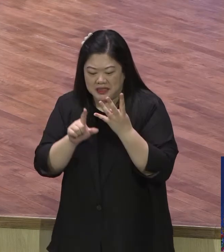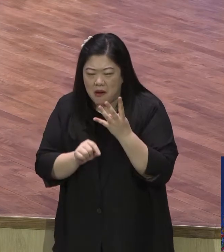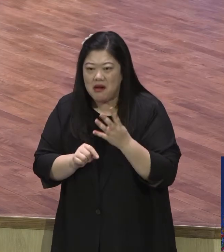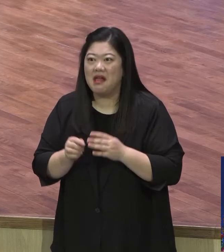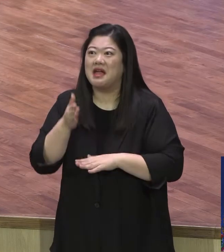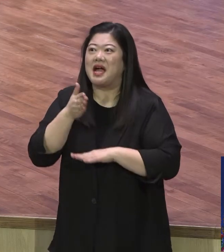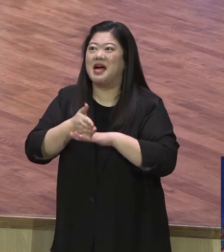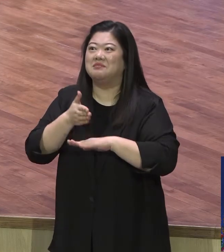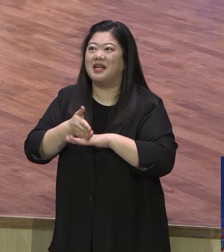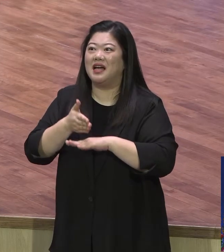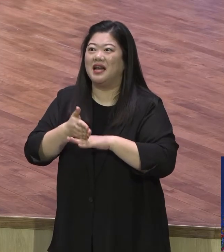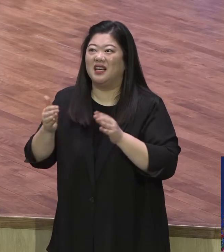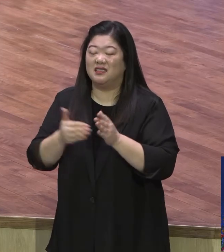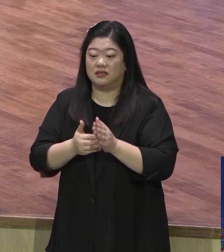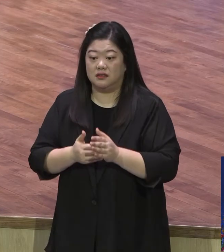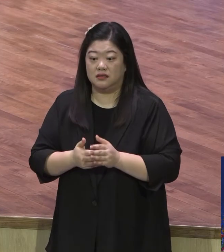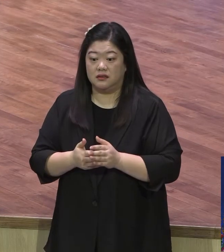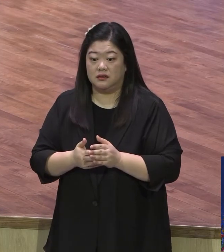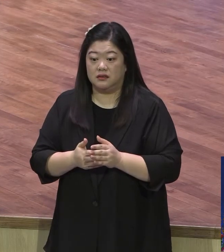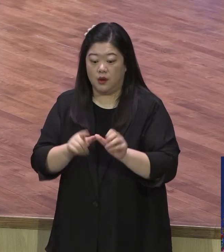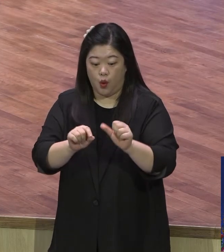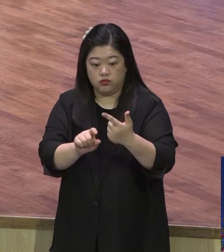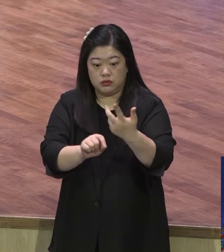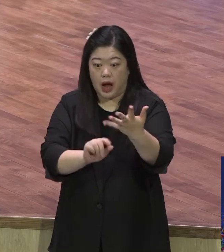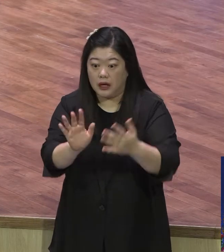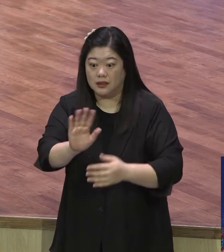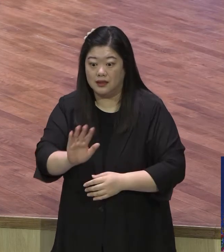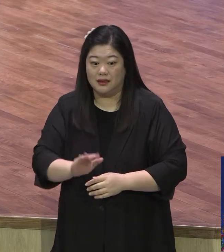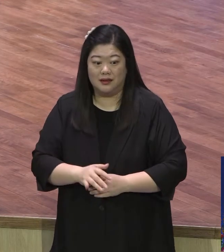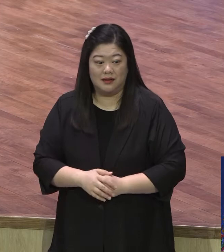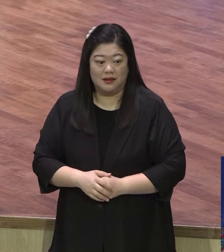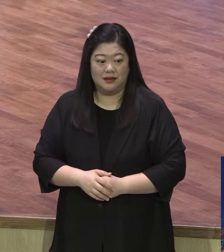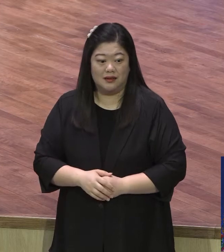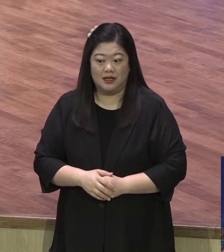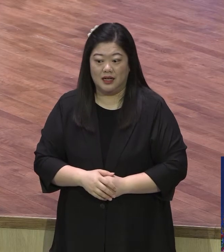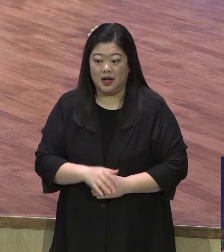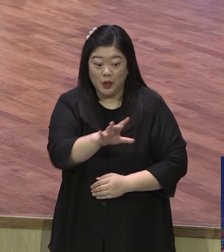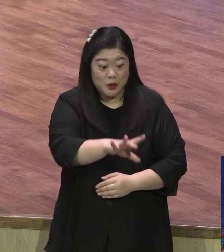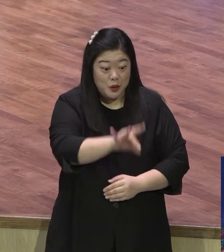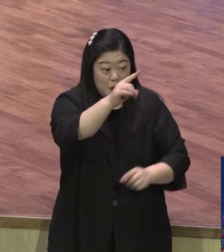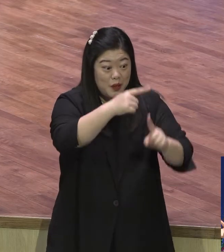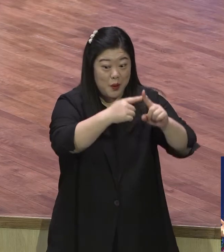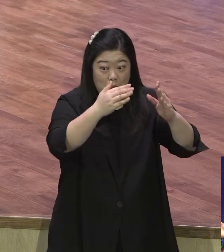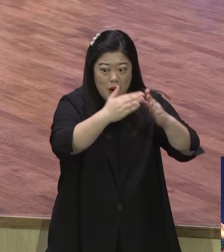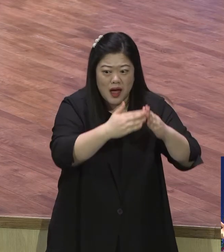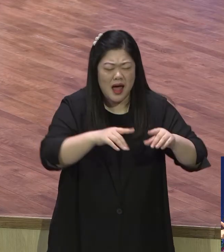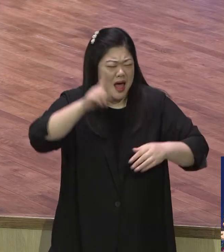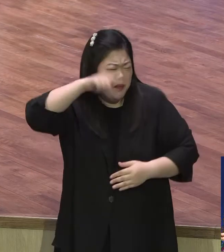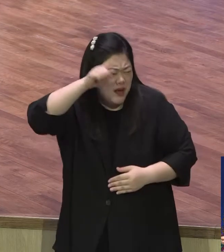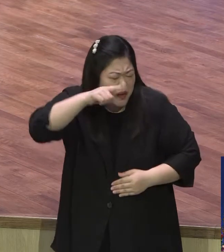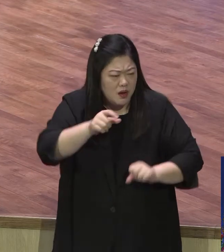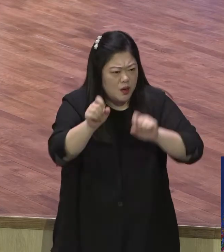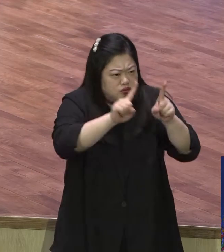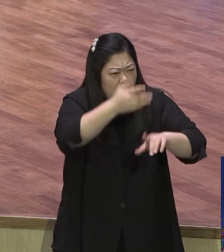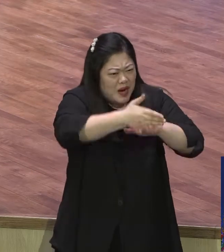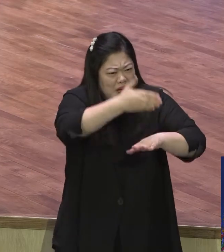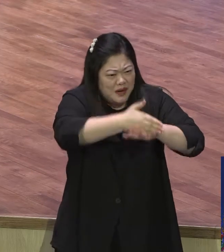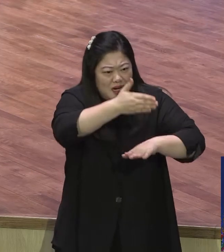24시간 325의 부활에 감기했던 초대계 성도와 달리 그냥 아무 어려움이 없으니까